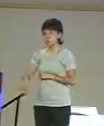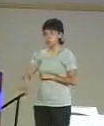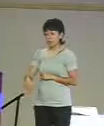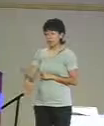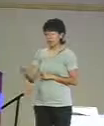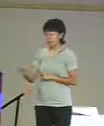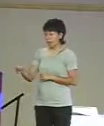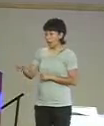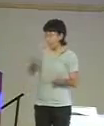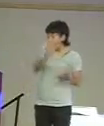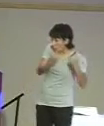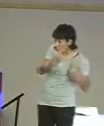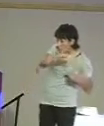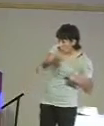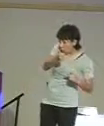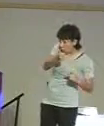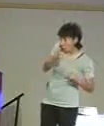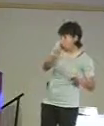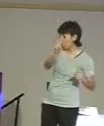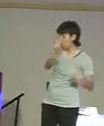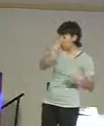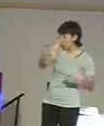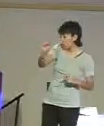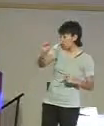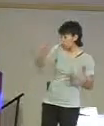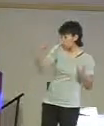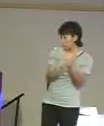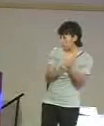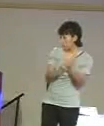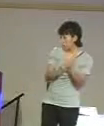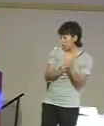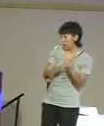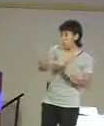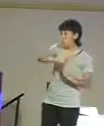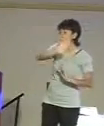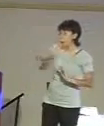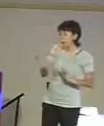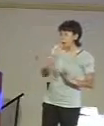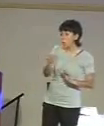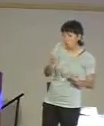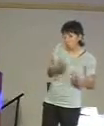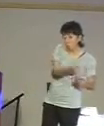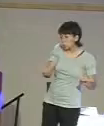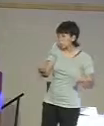270.000 fallecen en el primer año de vida. De ellos,